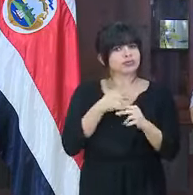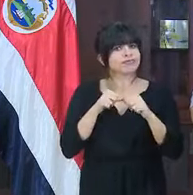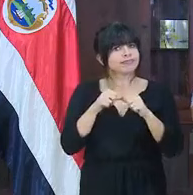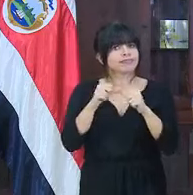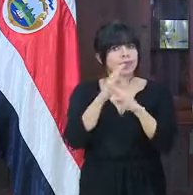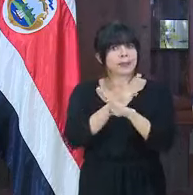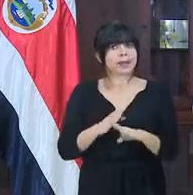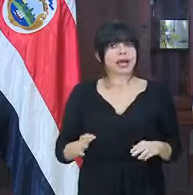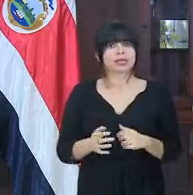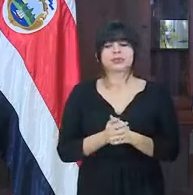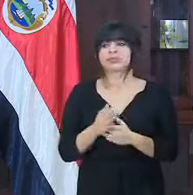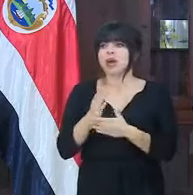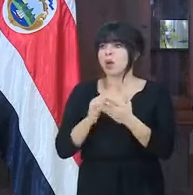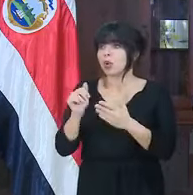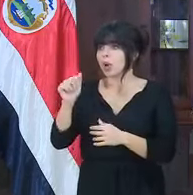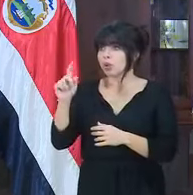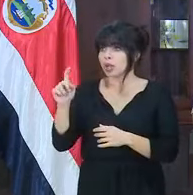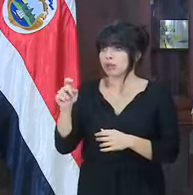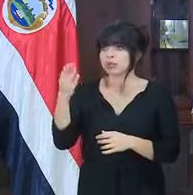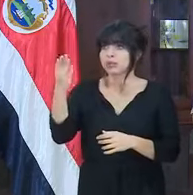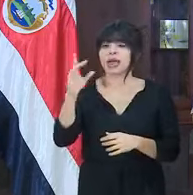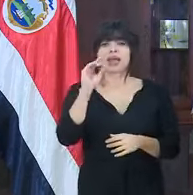pacíficos.